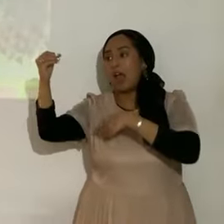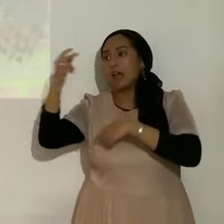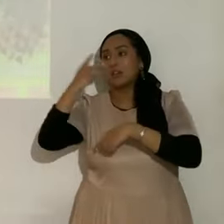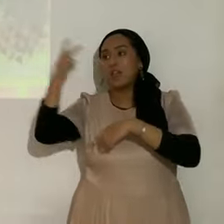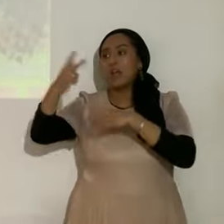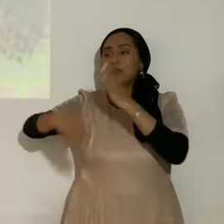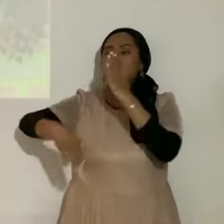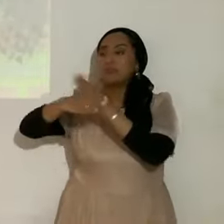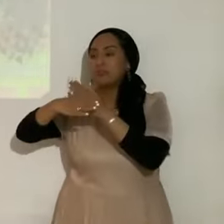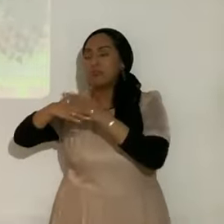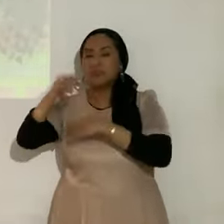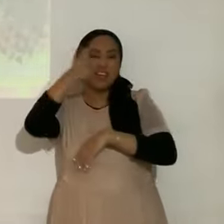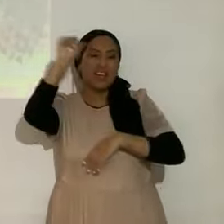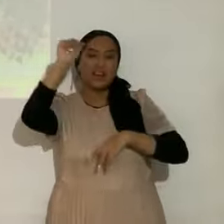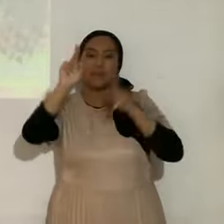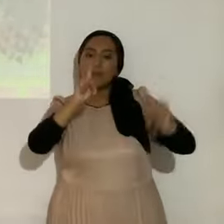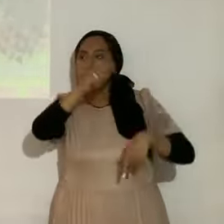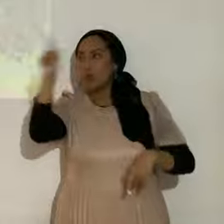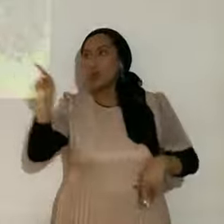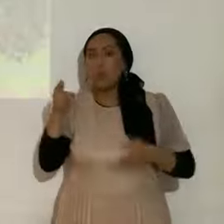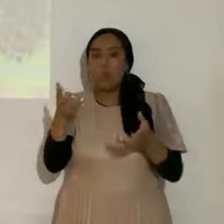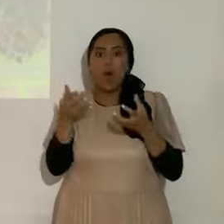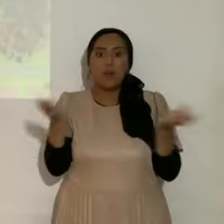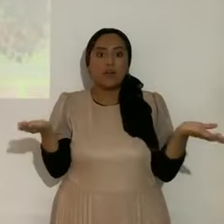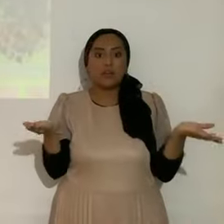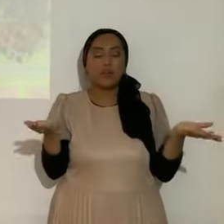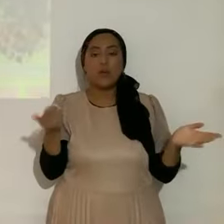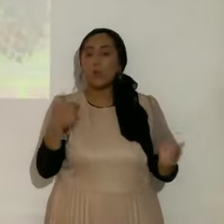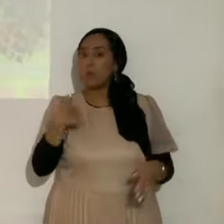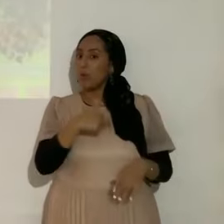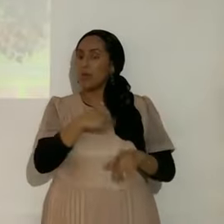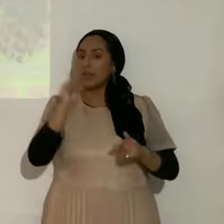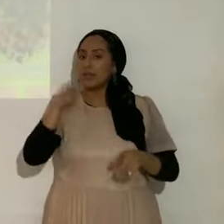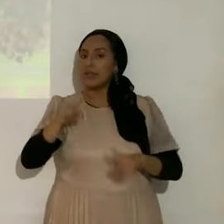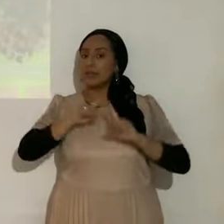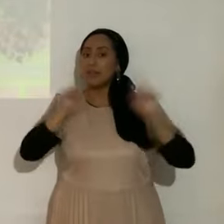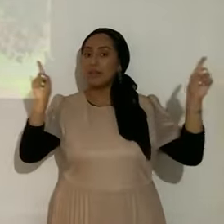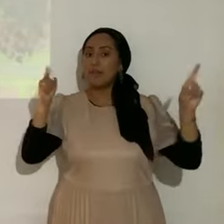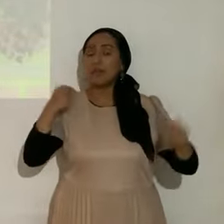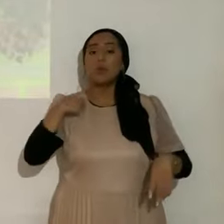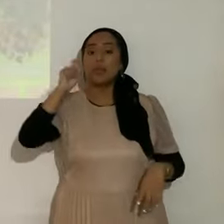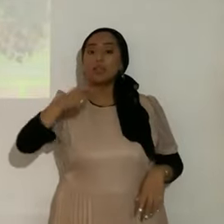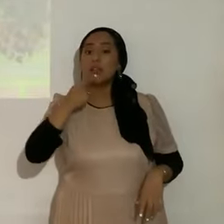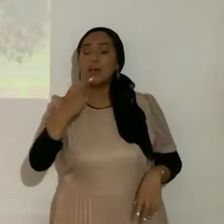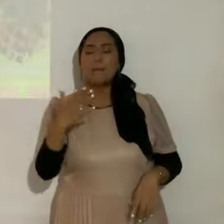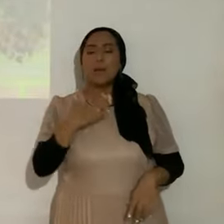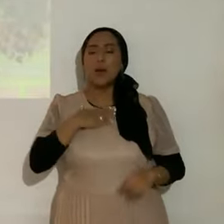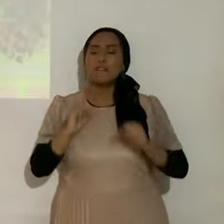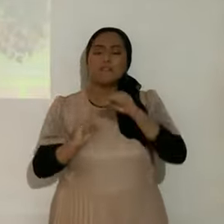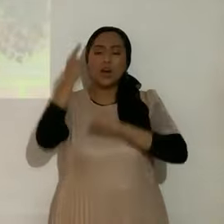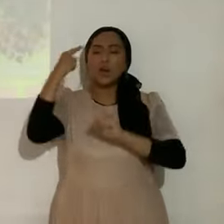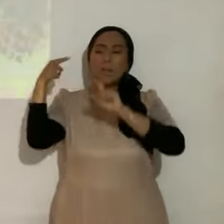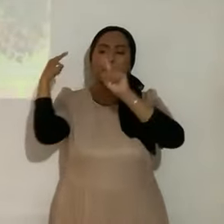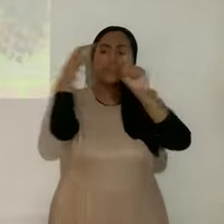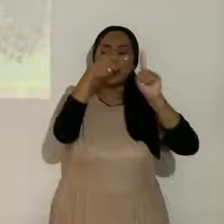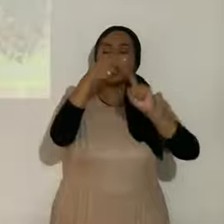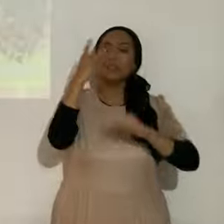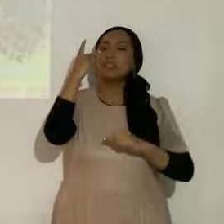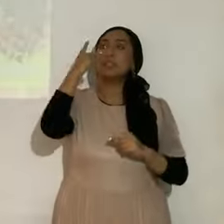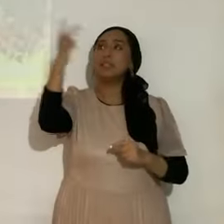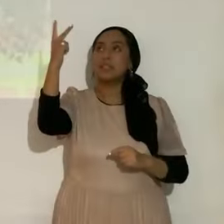partido de fútbol. Eso la gente anhela. Nosotros tenemos que tener otro pensamiento. Decir, Padre, mi mayor anhelo es ver tu